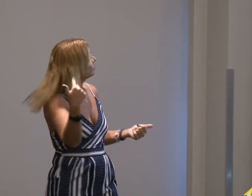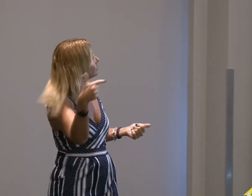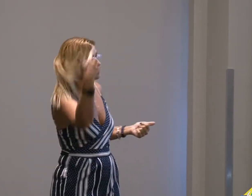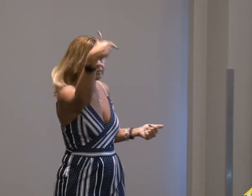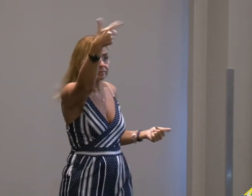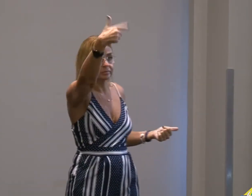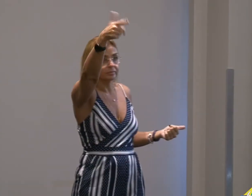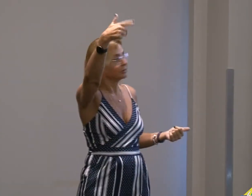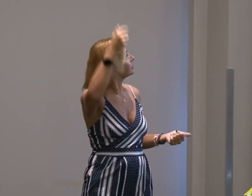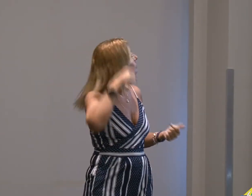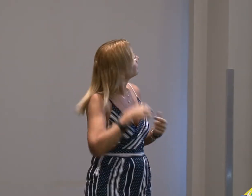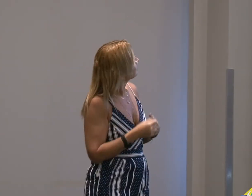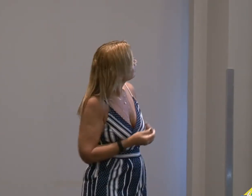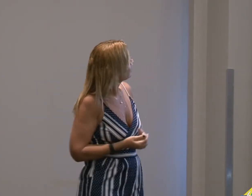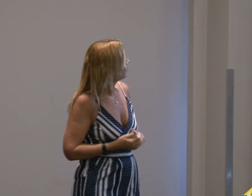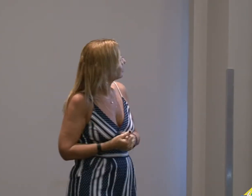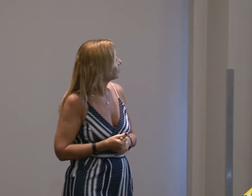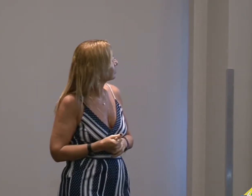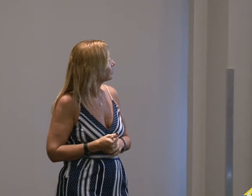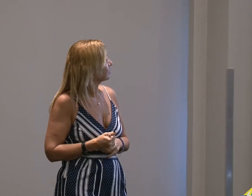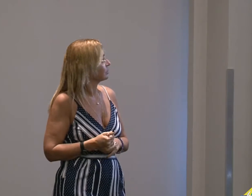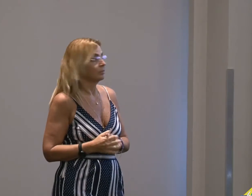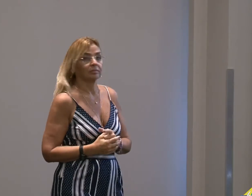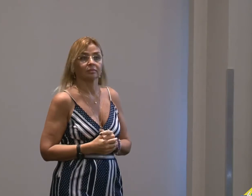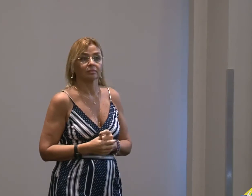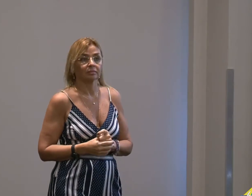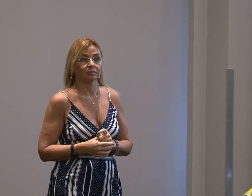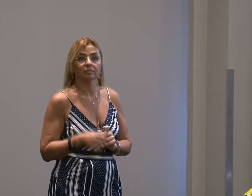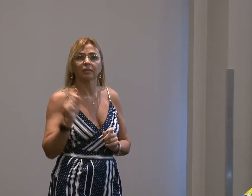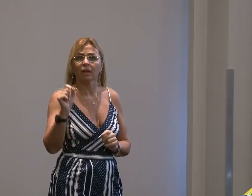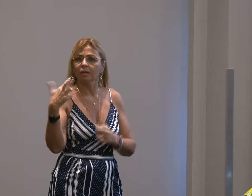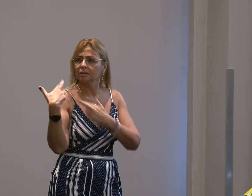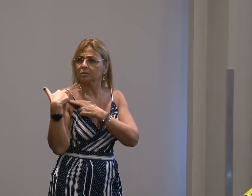motivo disso com a minha palestra. Próximo slide, por favor.